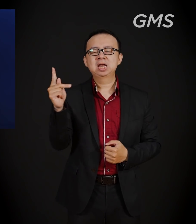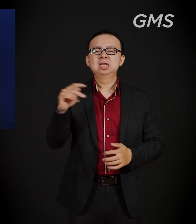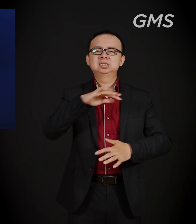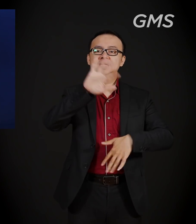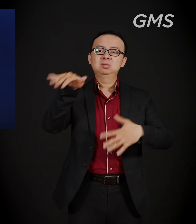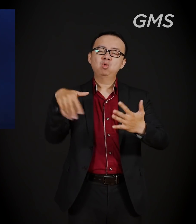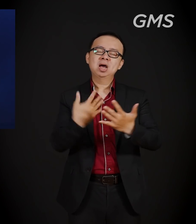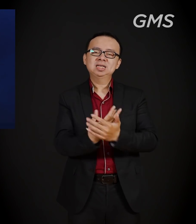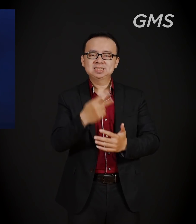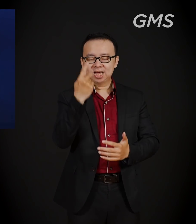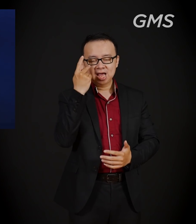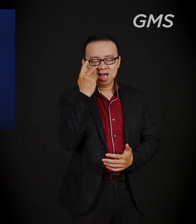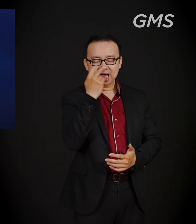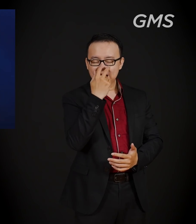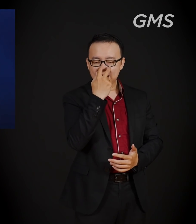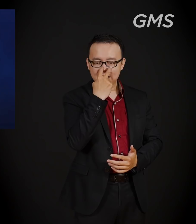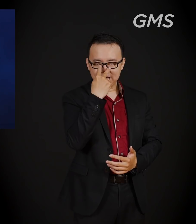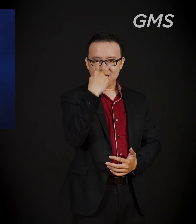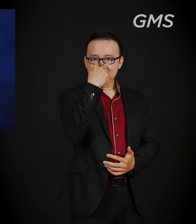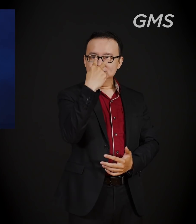teguhkan semua kesaksian.